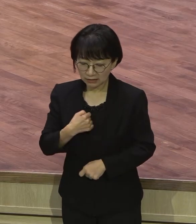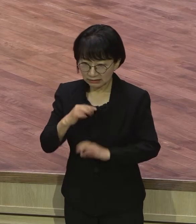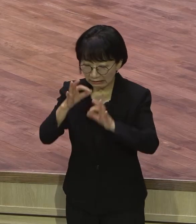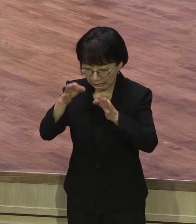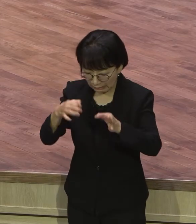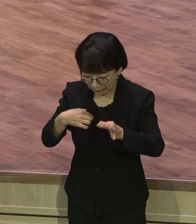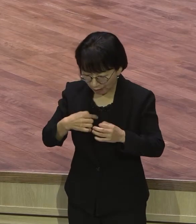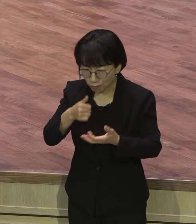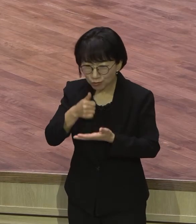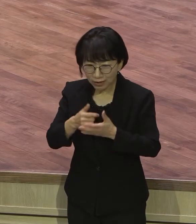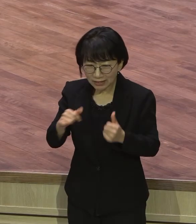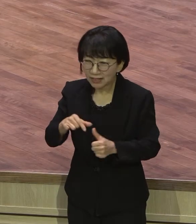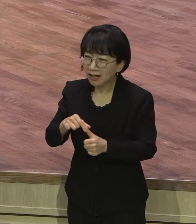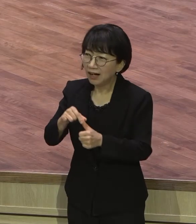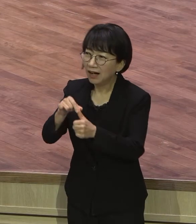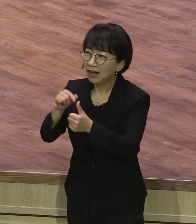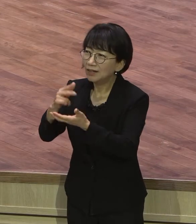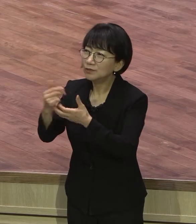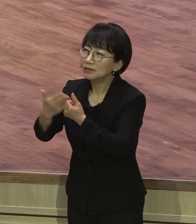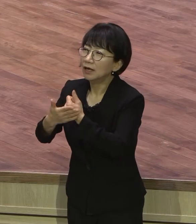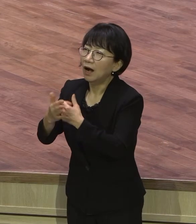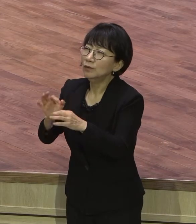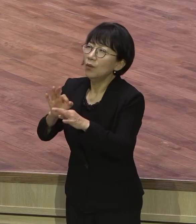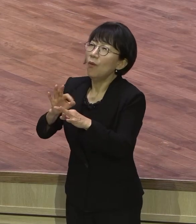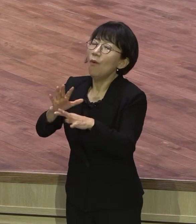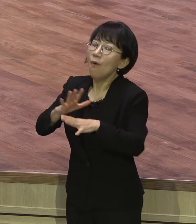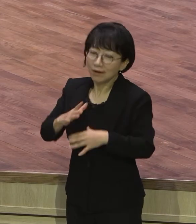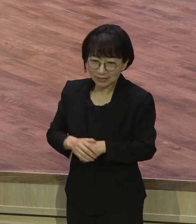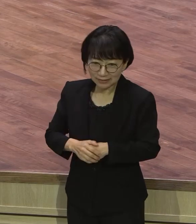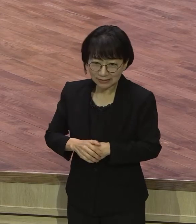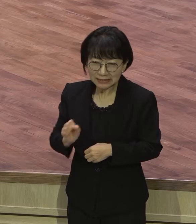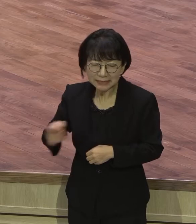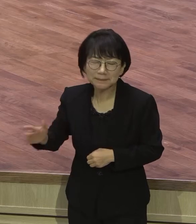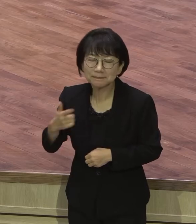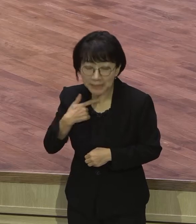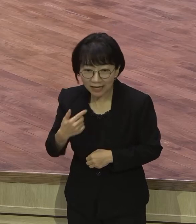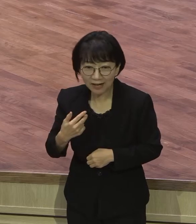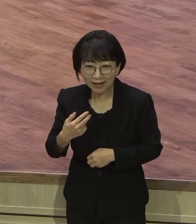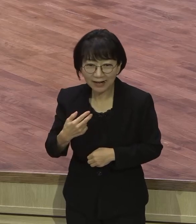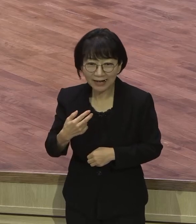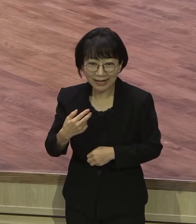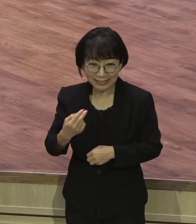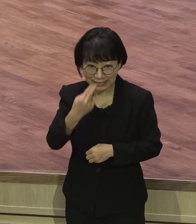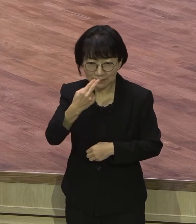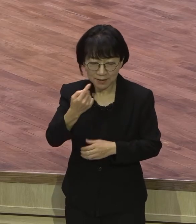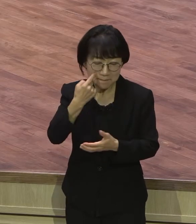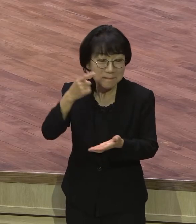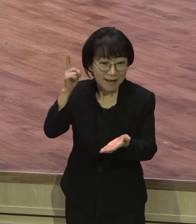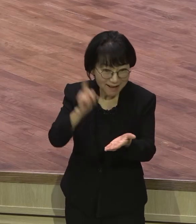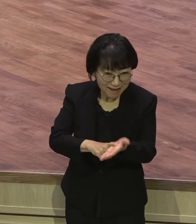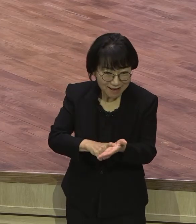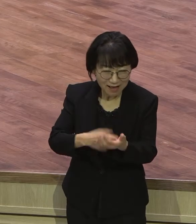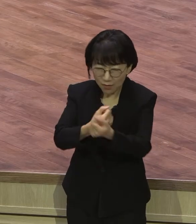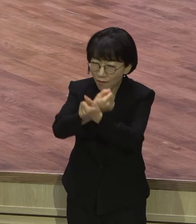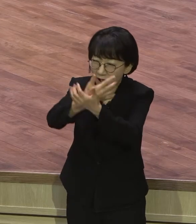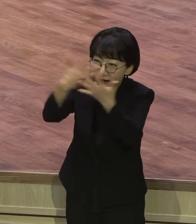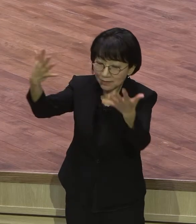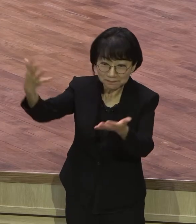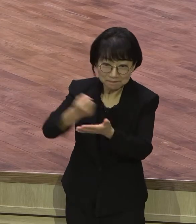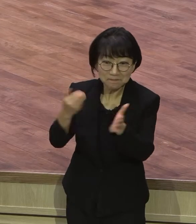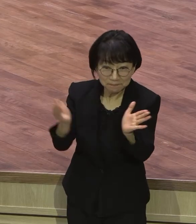주원의 놀라와 잃었던 생명 찾았고 강력 얻었구나. 노예 장사하던 뉴턴 이야기예요.